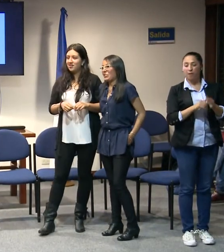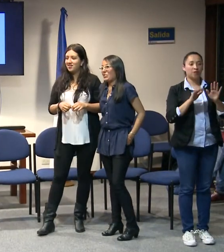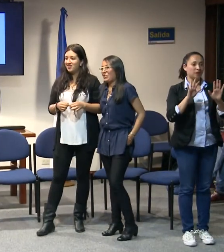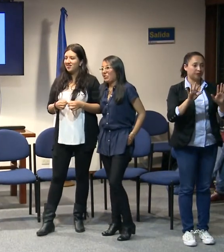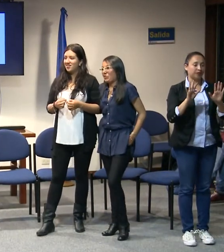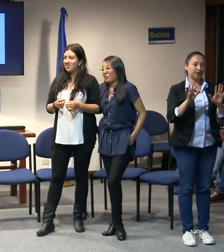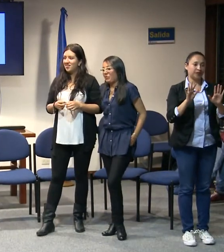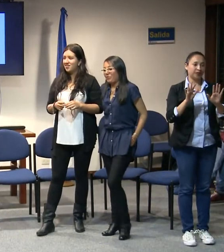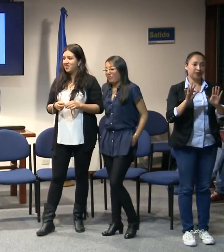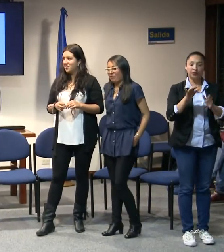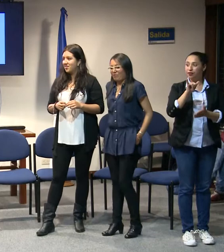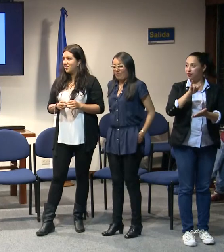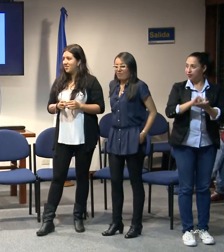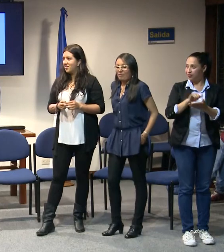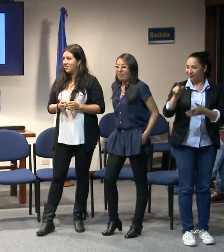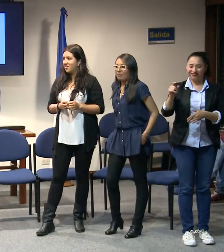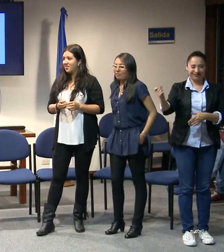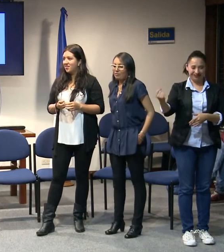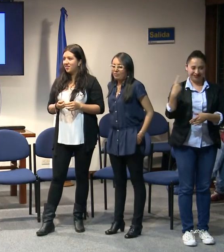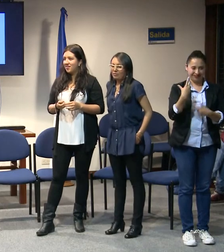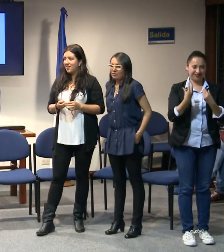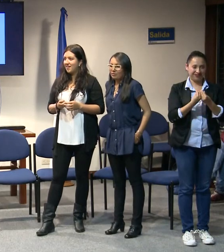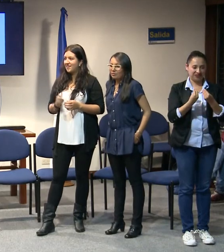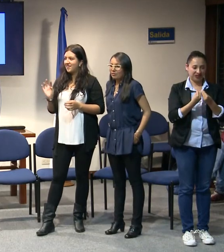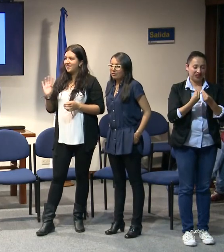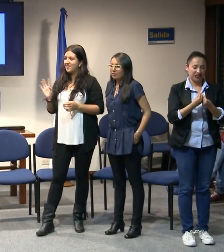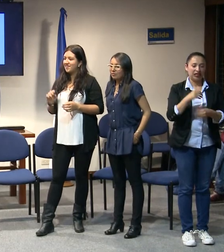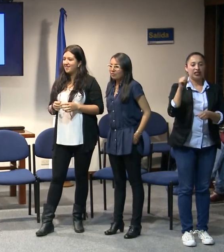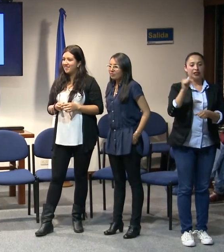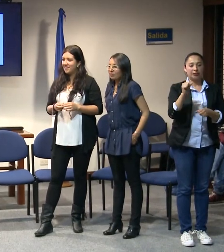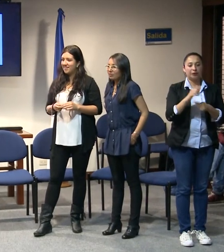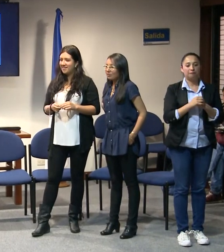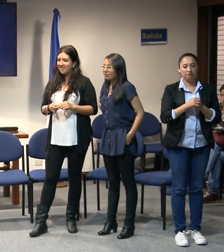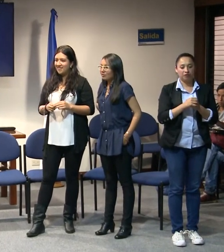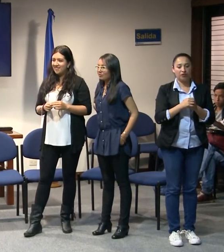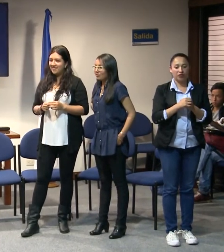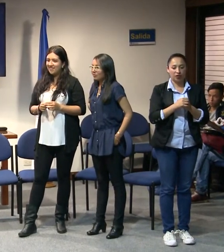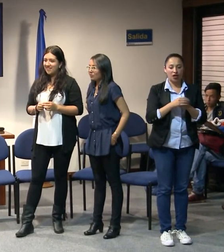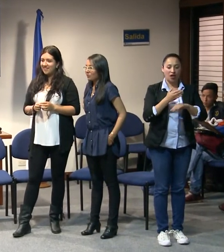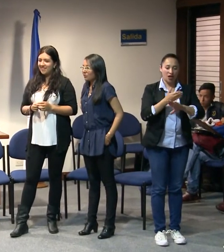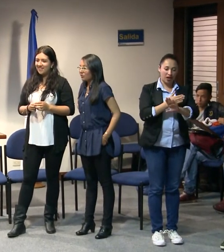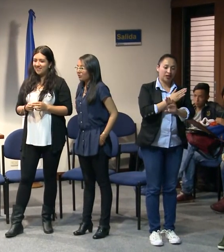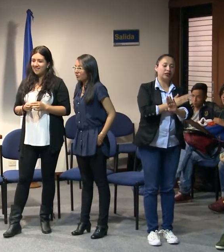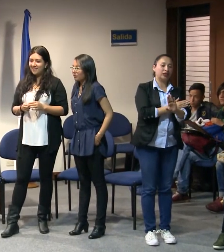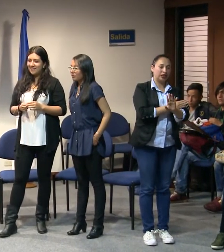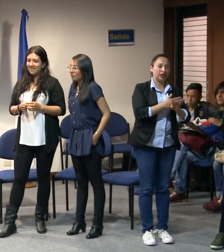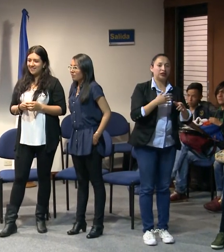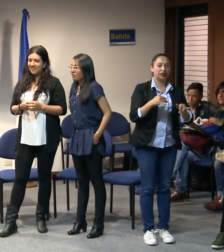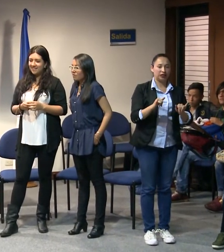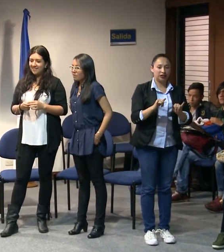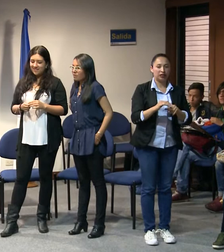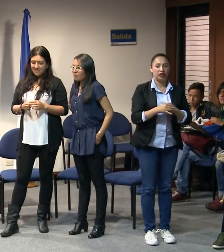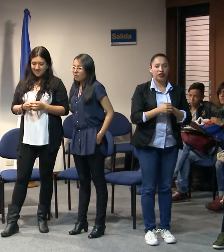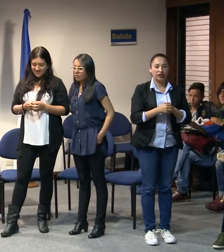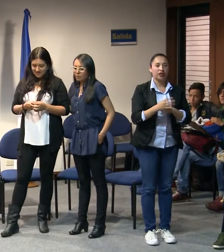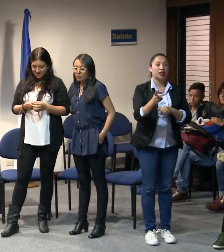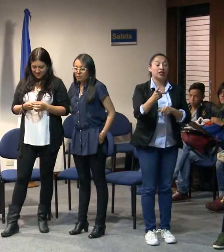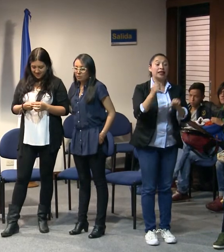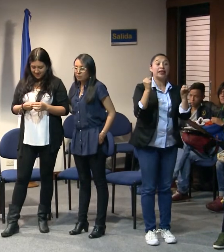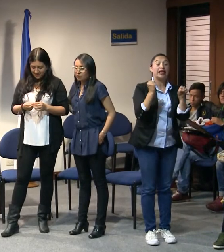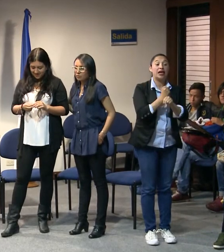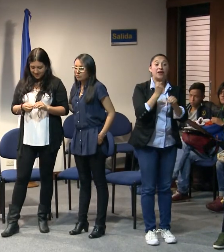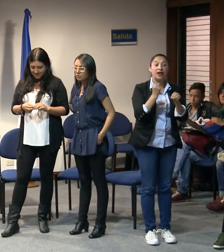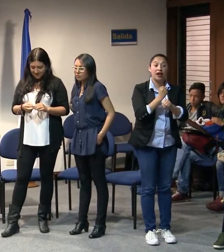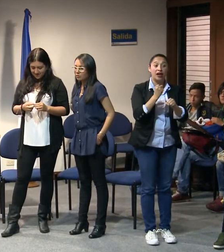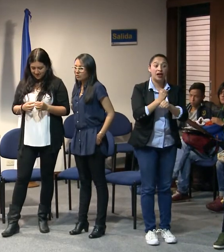Bueno, en cuanto a la pregunta de las compañeras, sí, yo creo que nos habían mencionado anteriormente que el hecho de trabajar